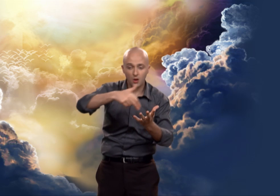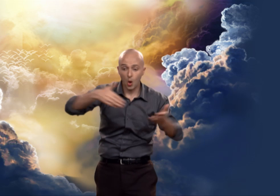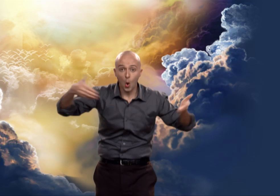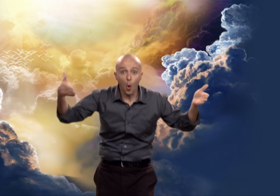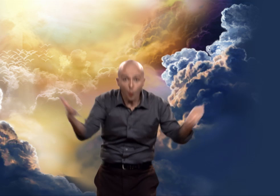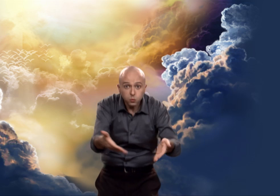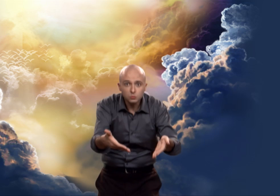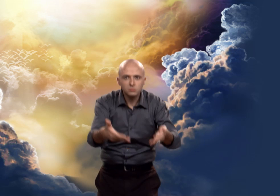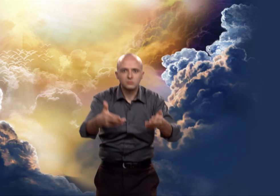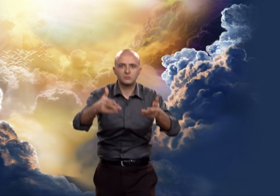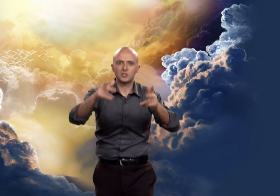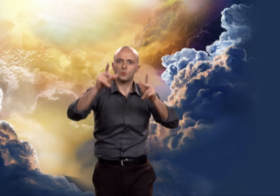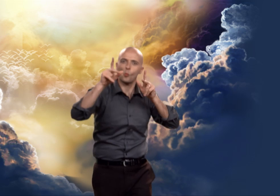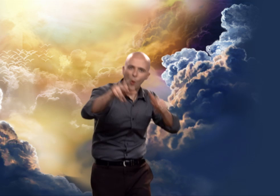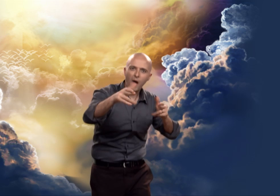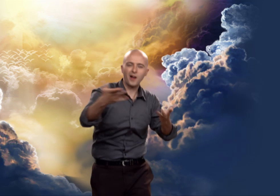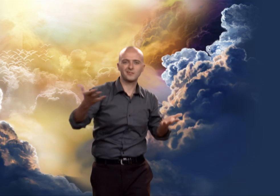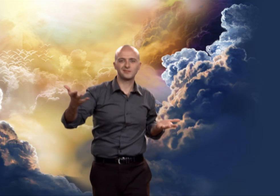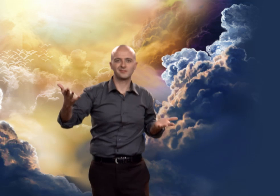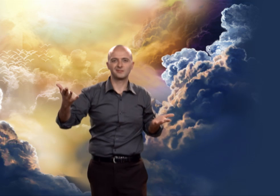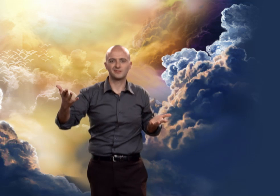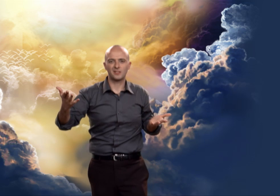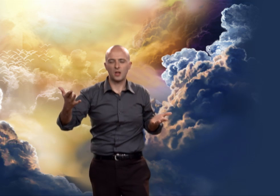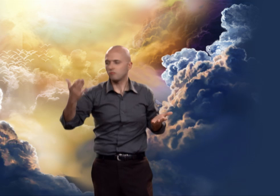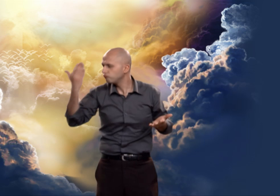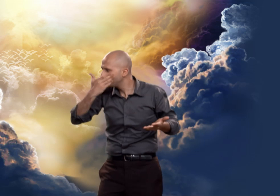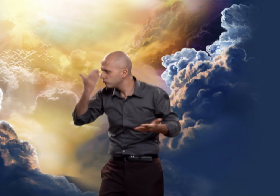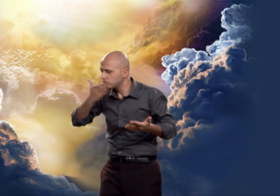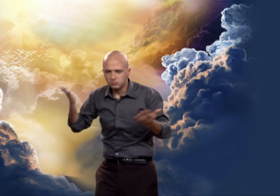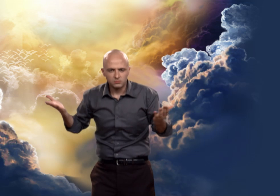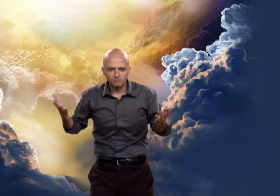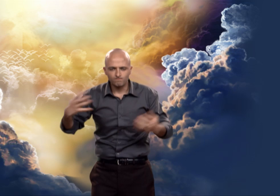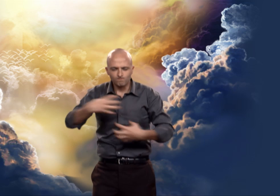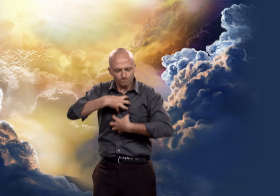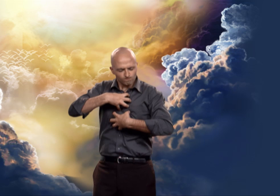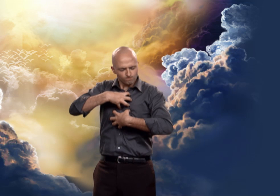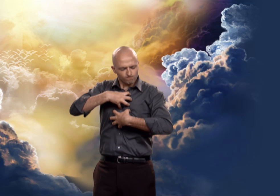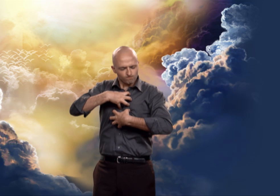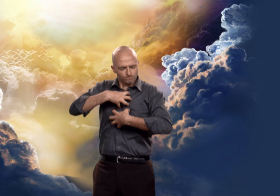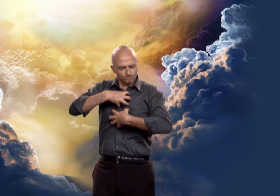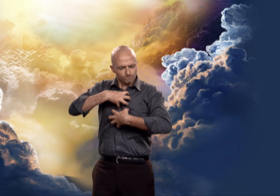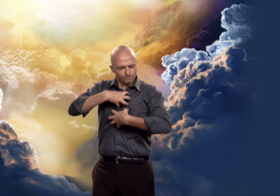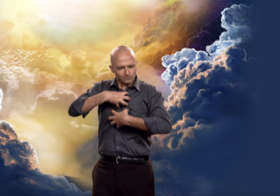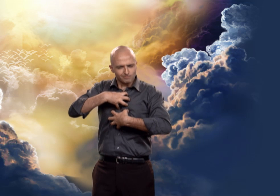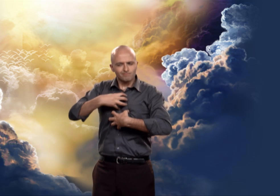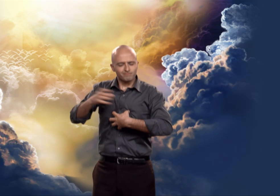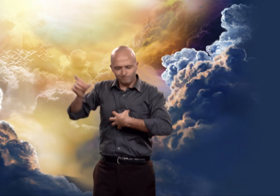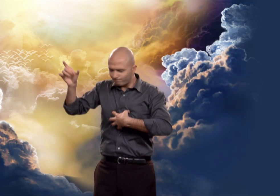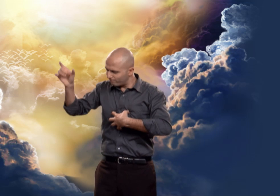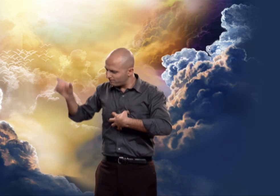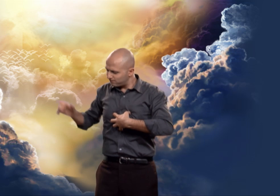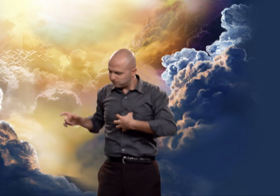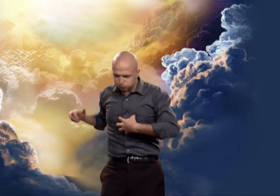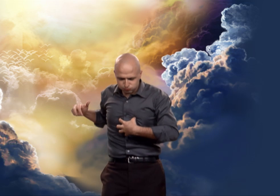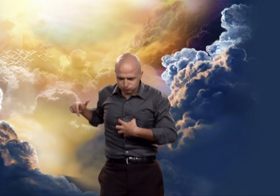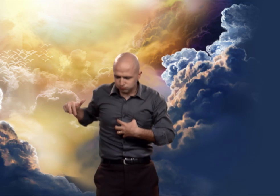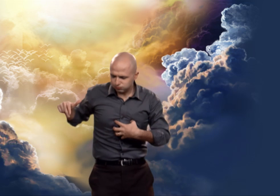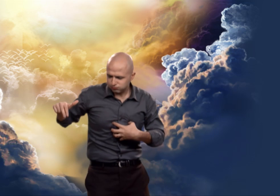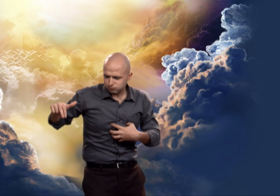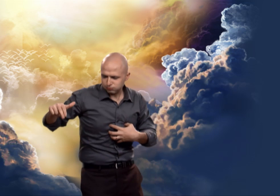nem demônios podem excluir a presença de Deus de seu povo, se este confessar e abandonar seus pecados e reivindicar as